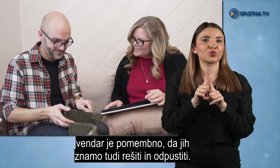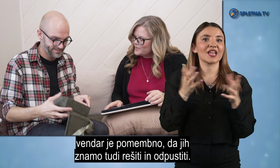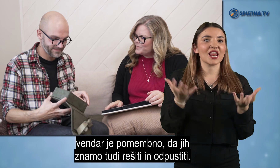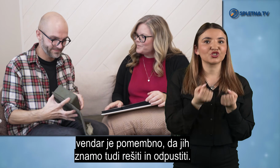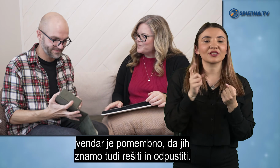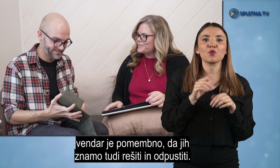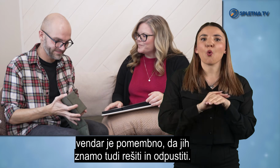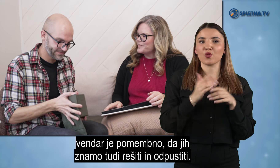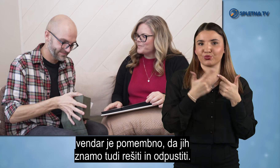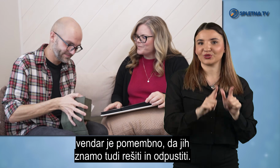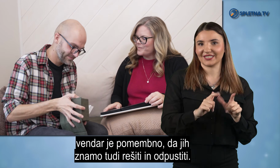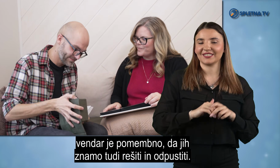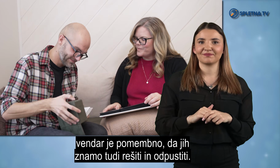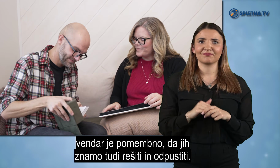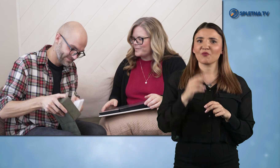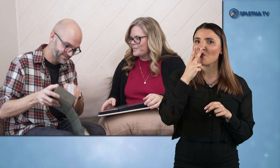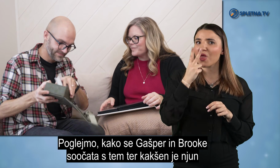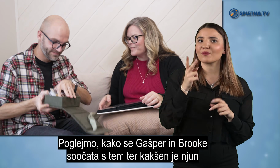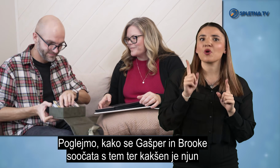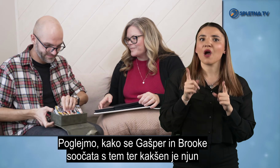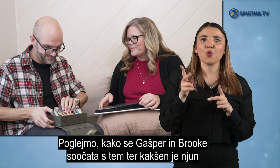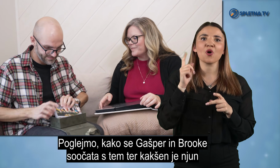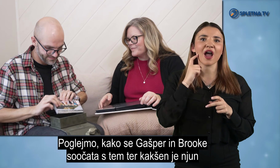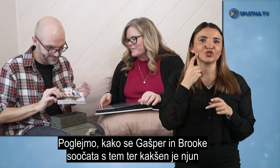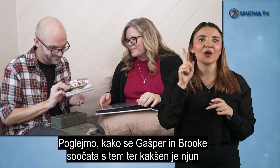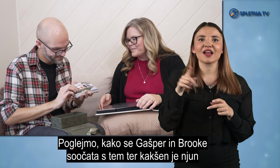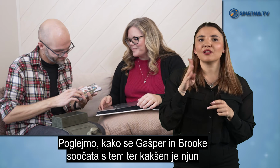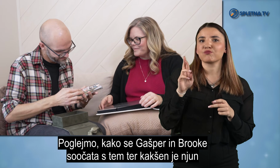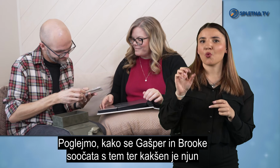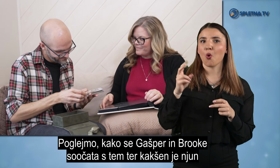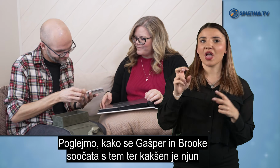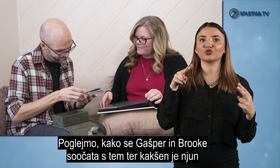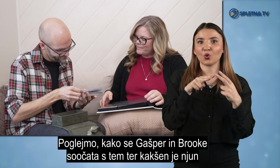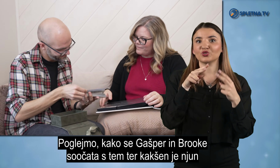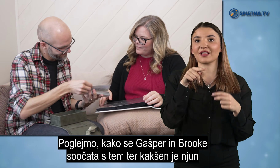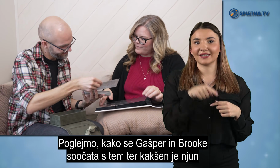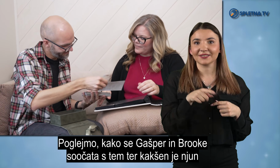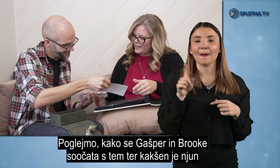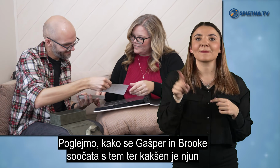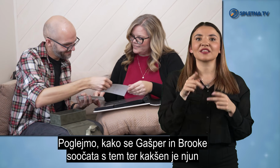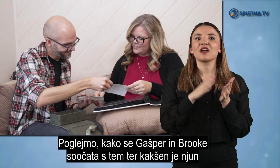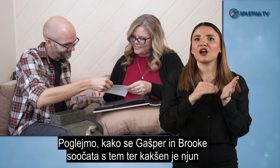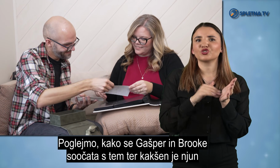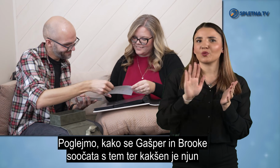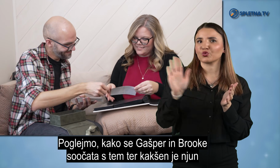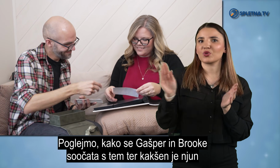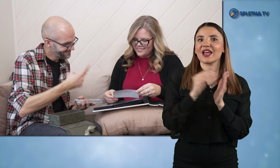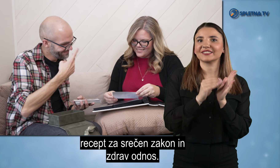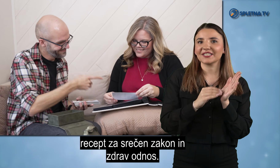tudi rešiti in odpustiti. Poglejmo, kako se Gašper in Brooke soočata s tem, ter kakšen je njun recept za srečen zakon in